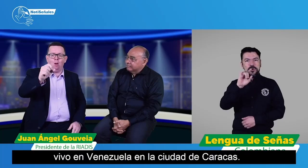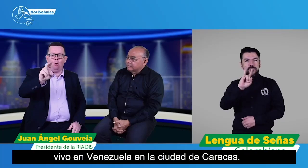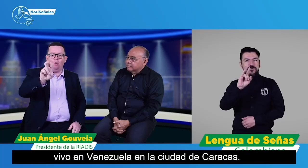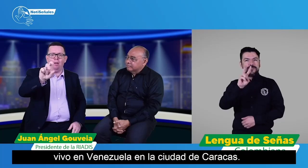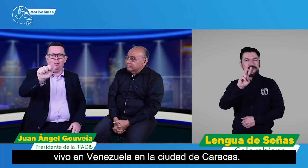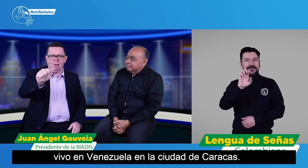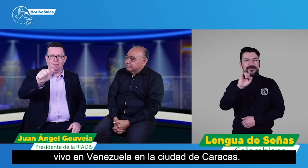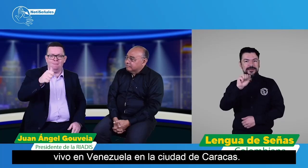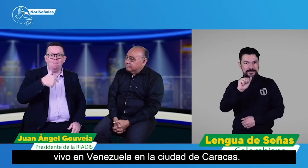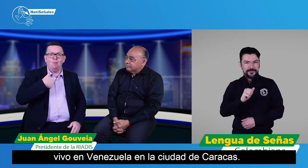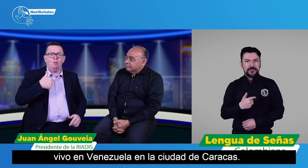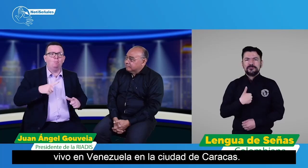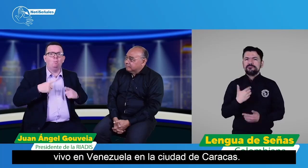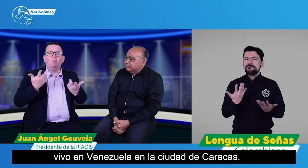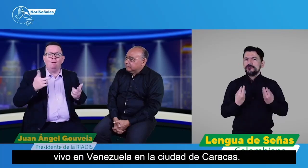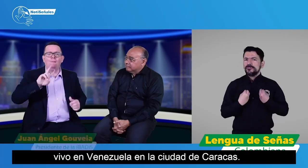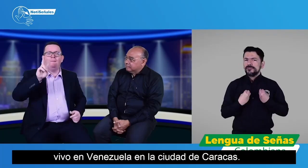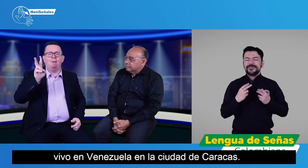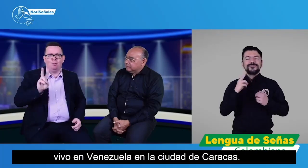Vivo en Venezuela, en la ciudad de Caracas.